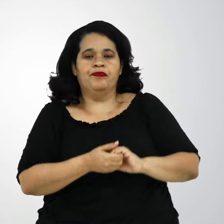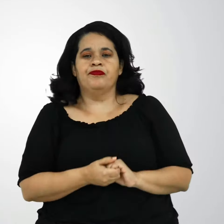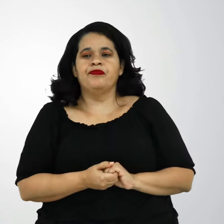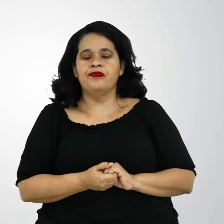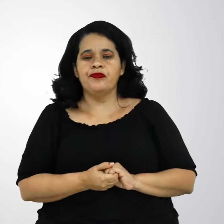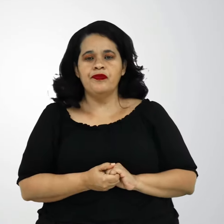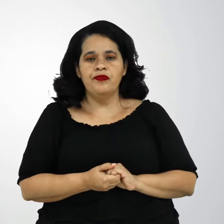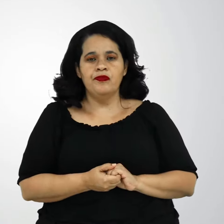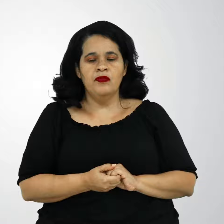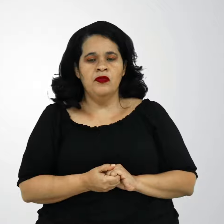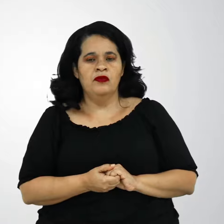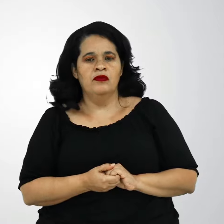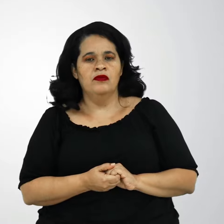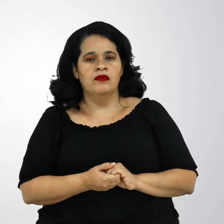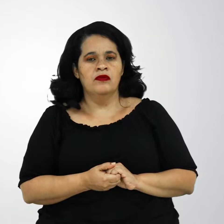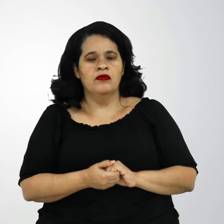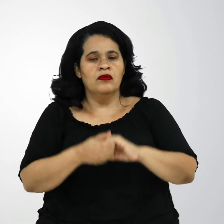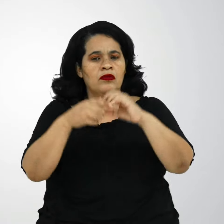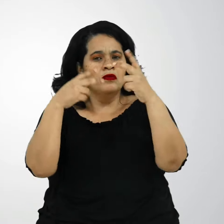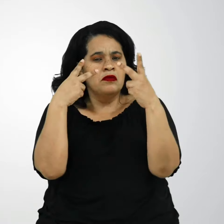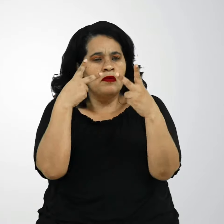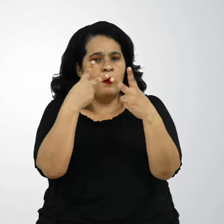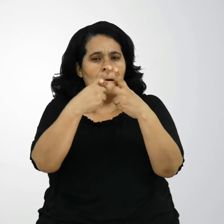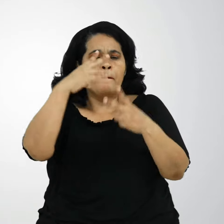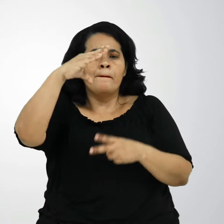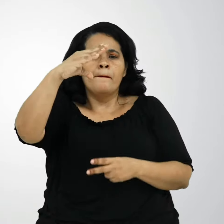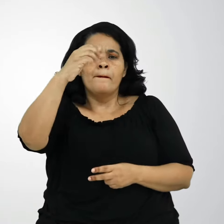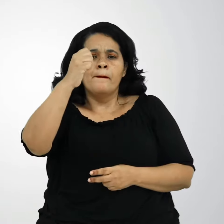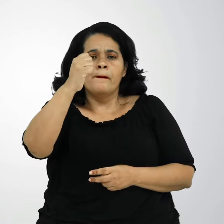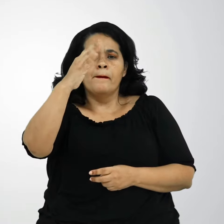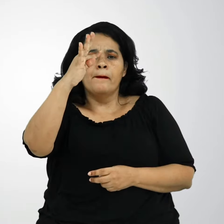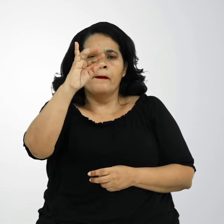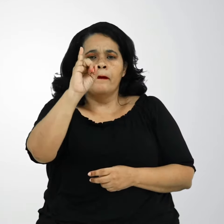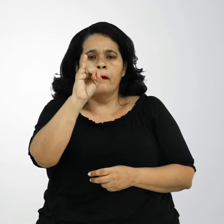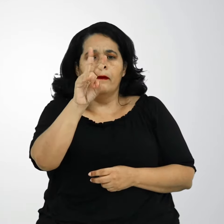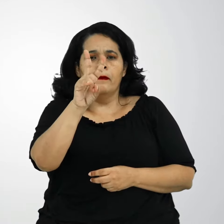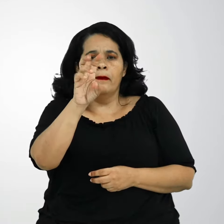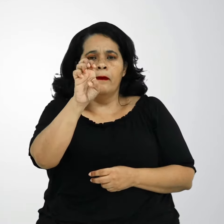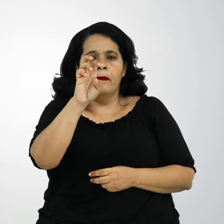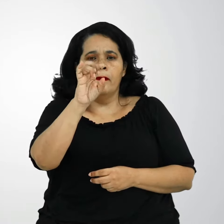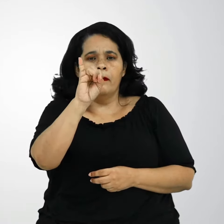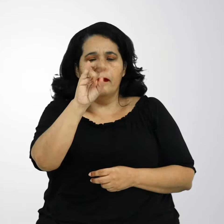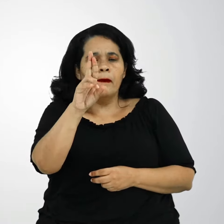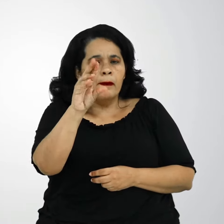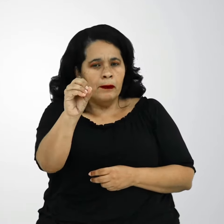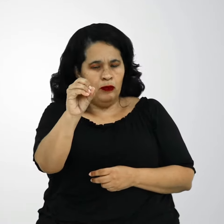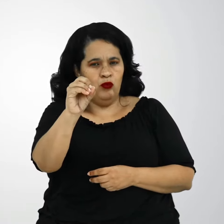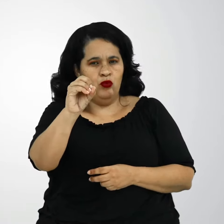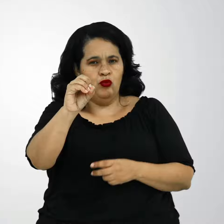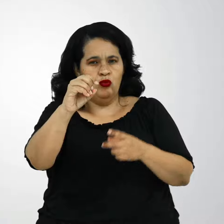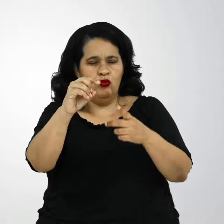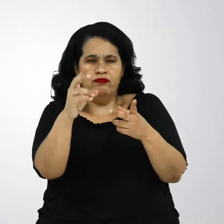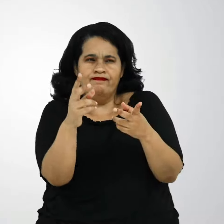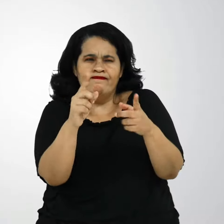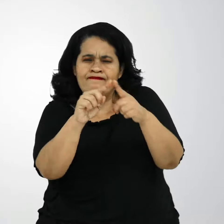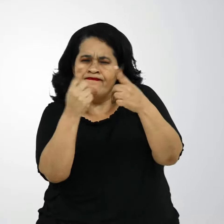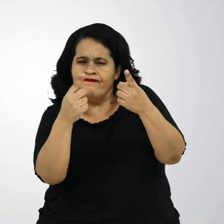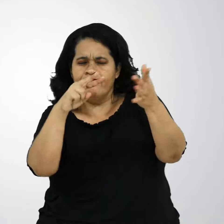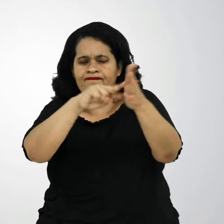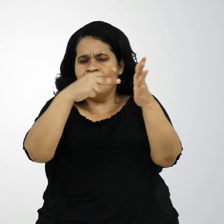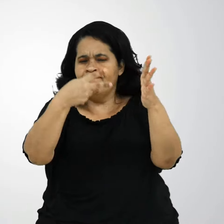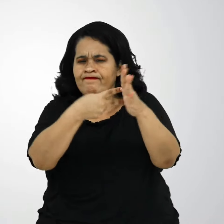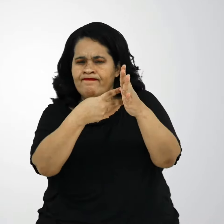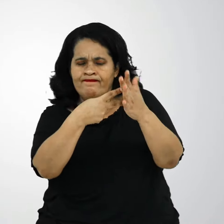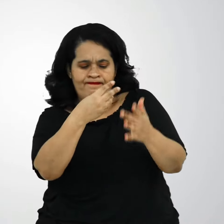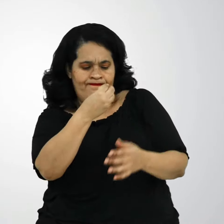semanas. Era um cativeiro que a gente chama o cativeiro do pecado, e aí você vai encontrar isso nesse texto de Daniel. Você lê, você